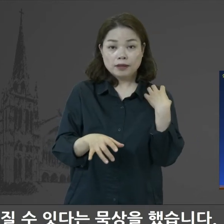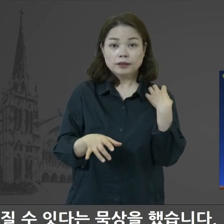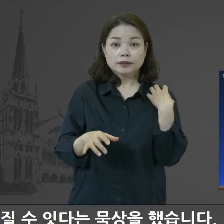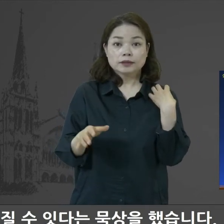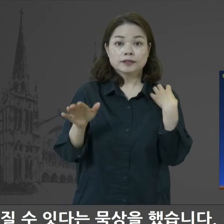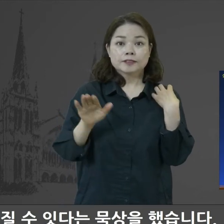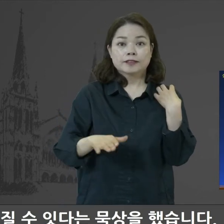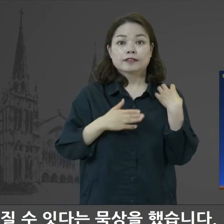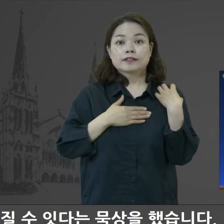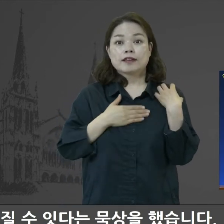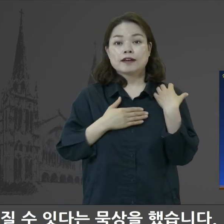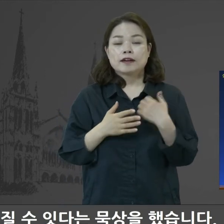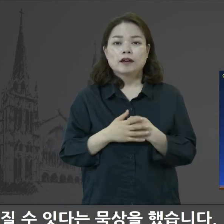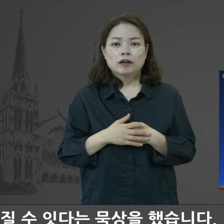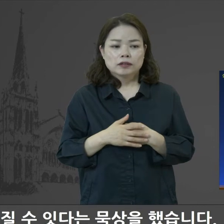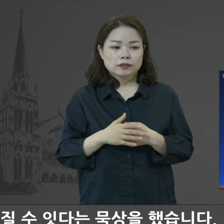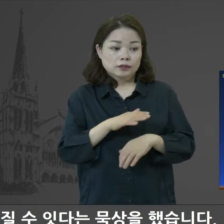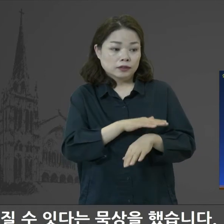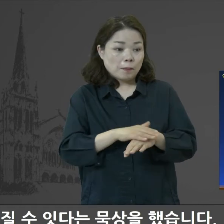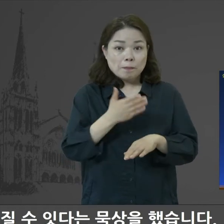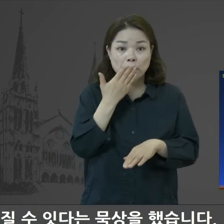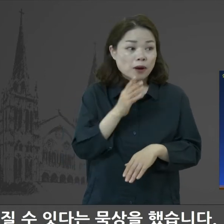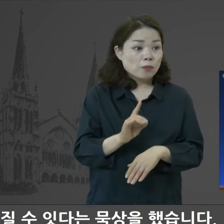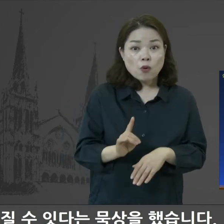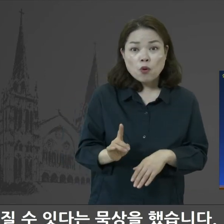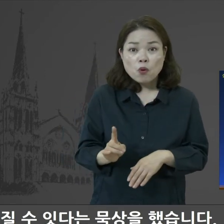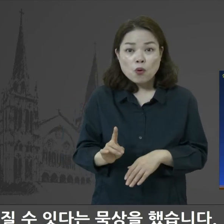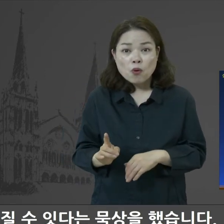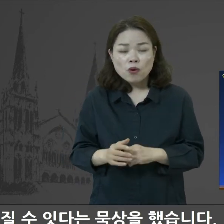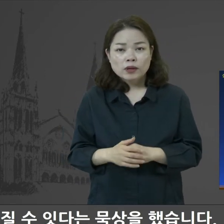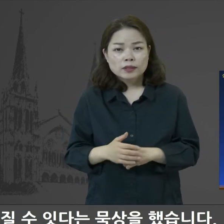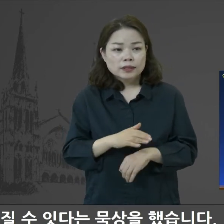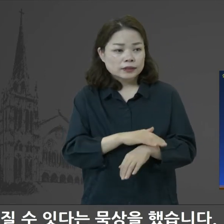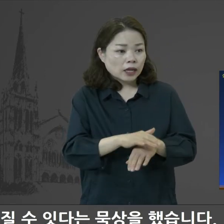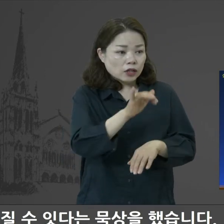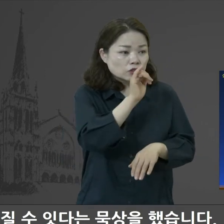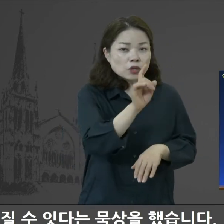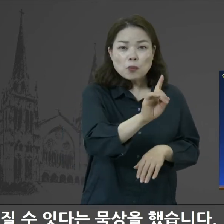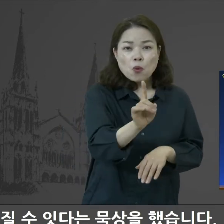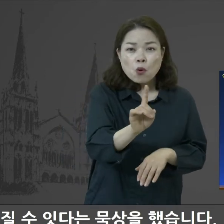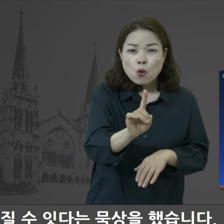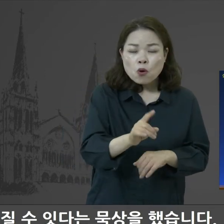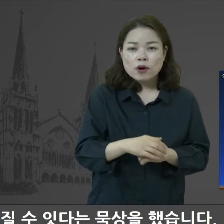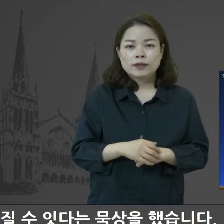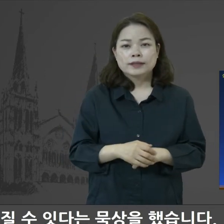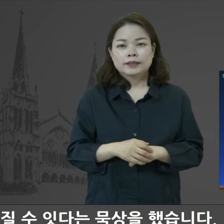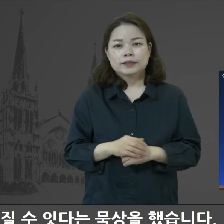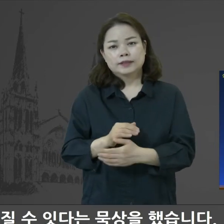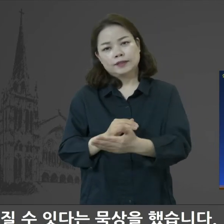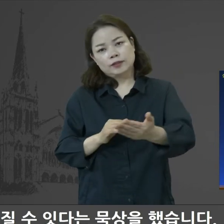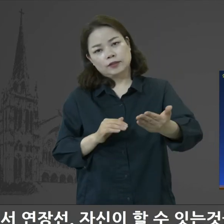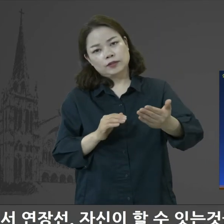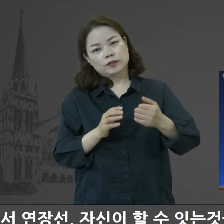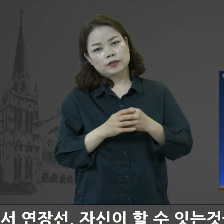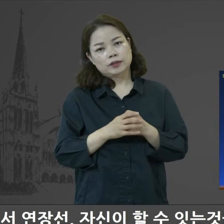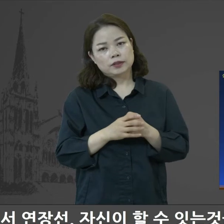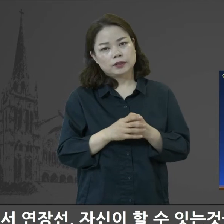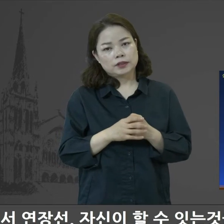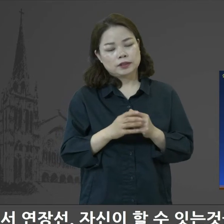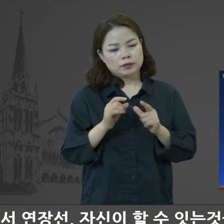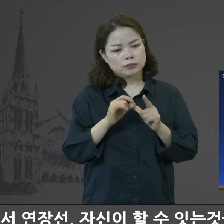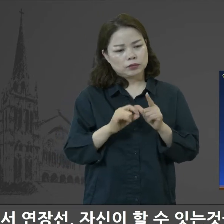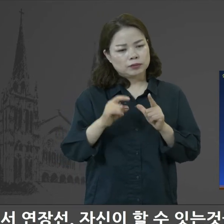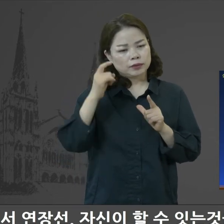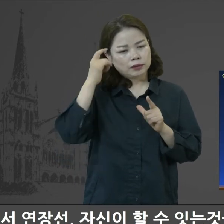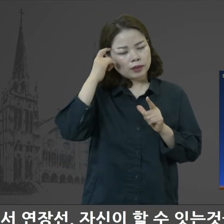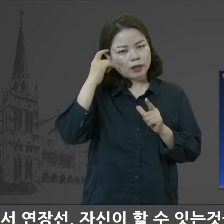했는데 내가 잘할 수 있는 게 뭘까? 할 수 있는 게 뭘까? 여러분, 우리가 정말 이 부분을